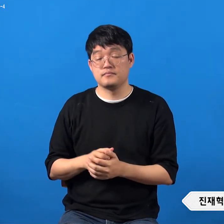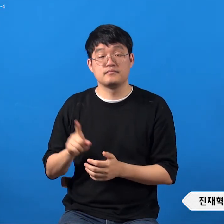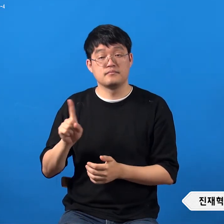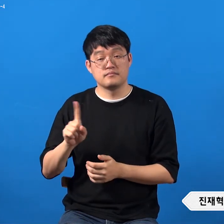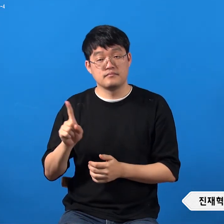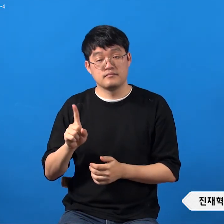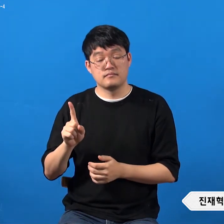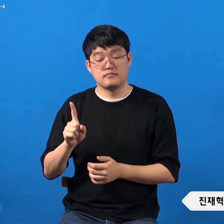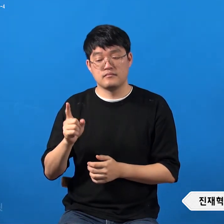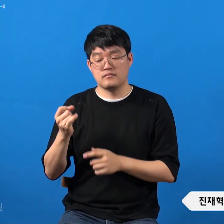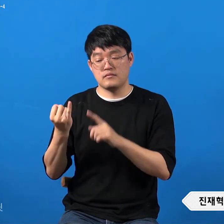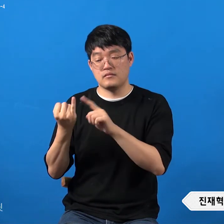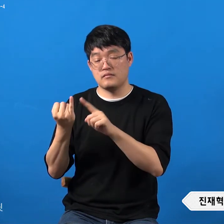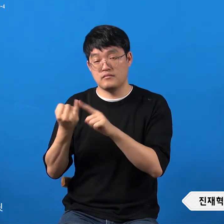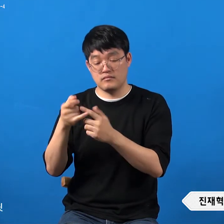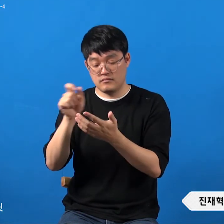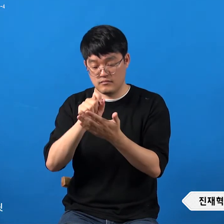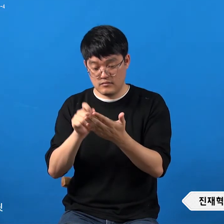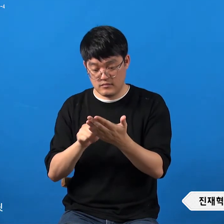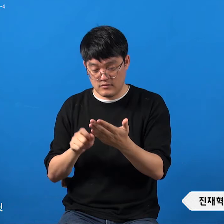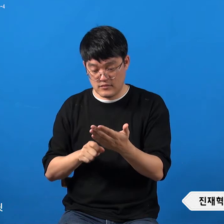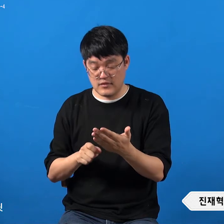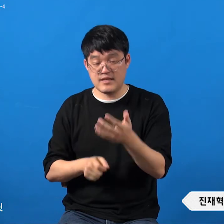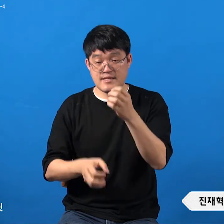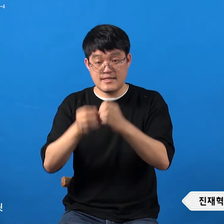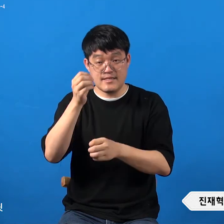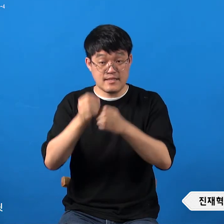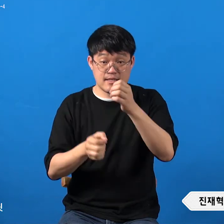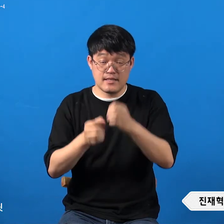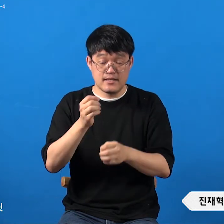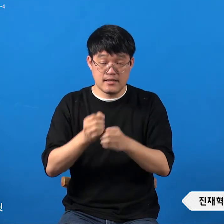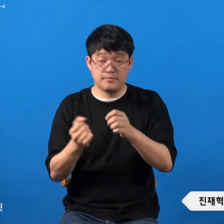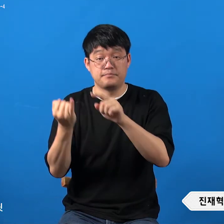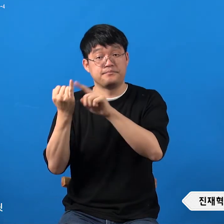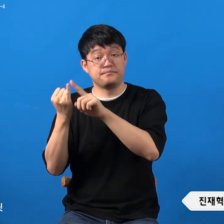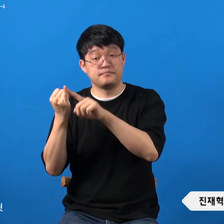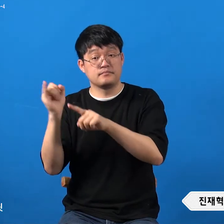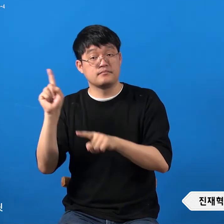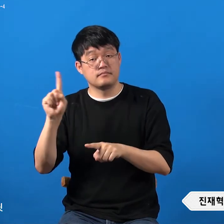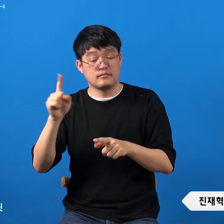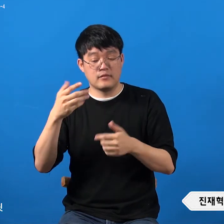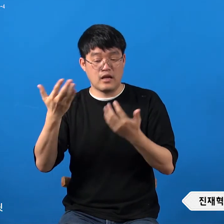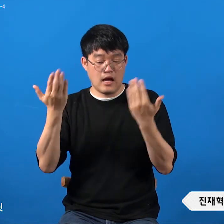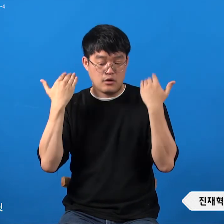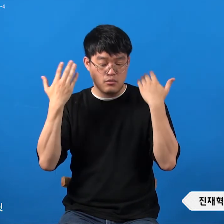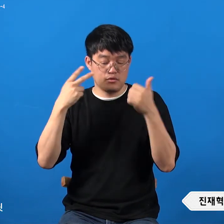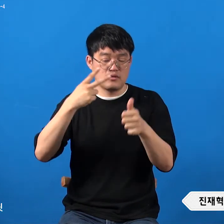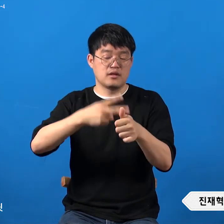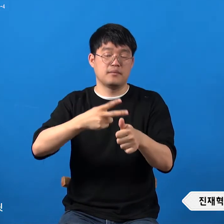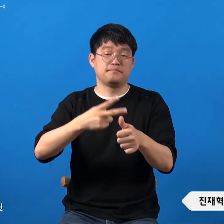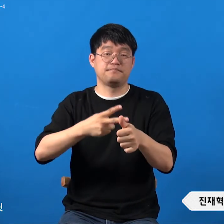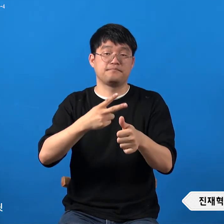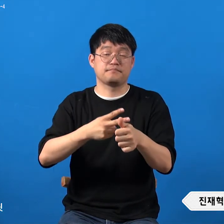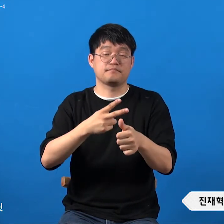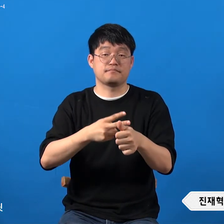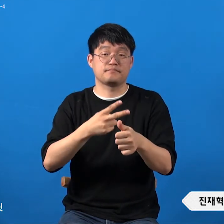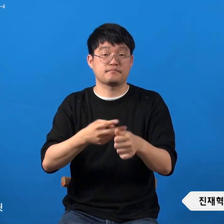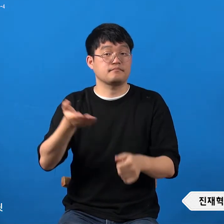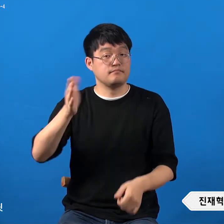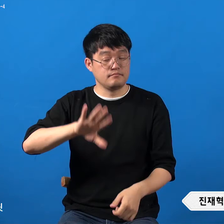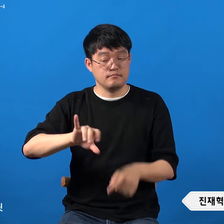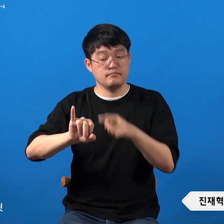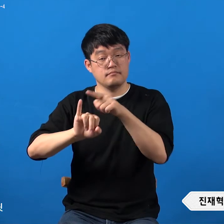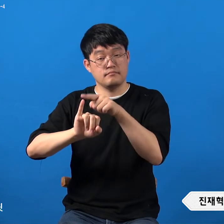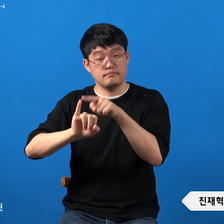여사가 쓴 이 찬양시, 그는 사실 학교 선생님이셨습니다. 그런데